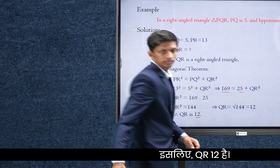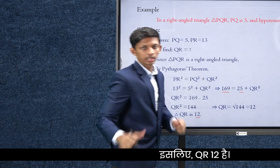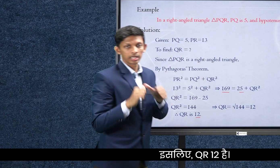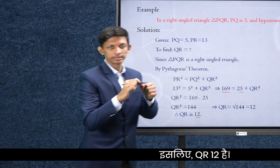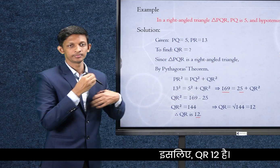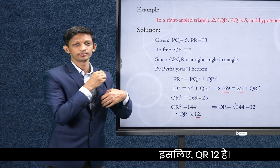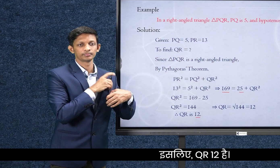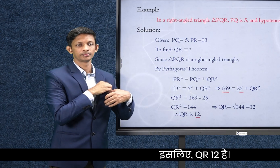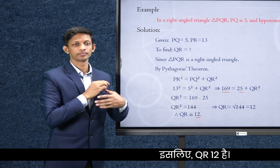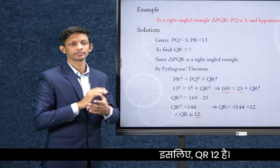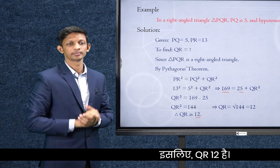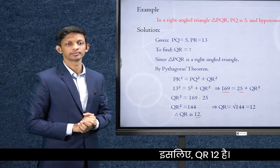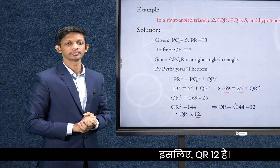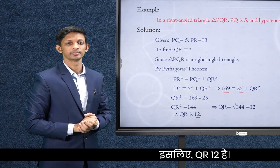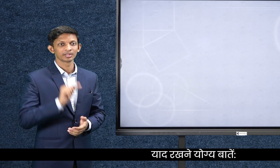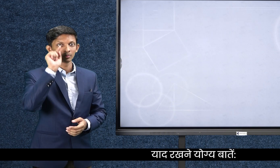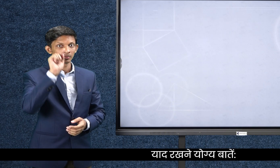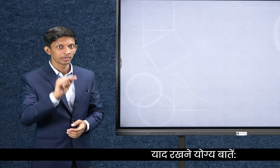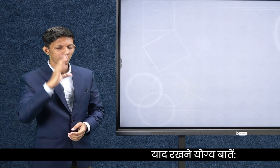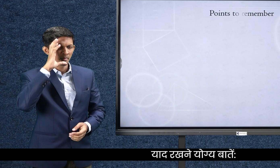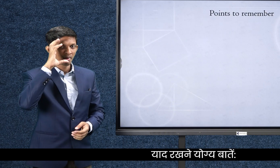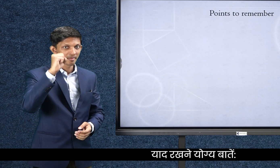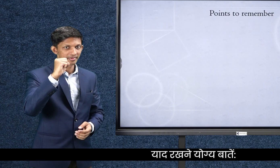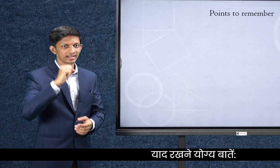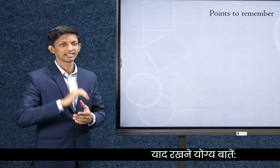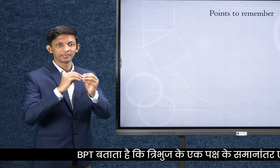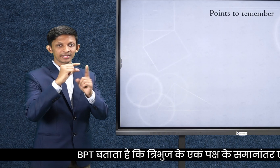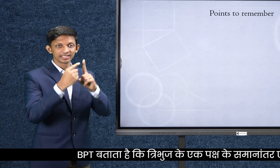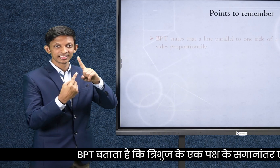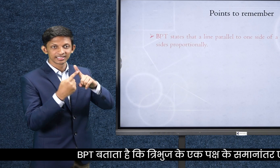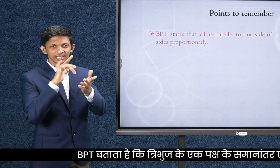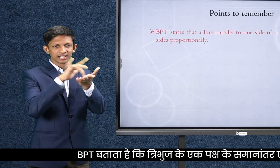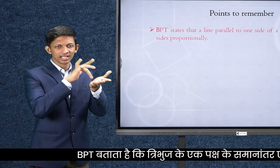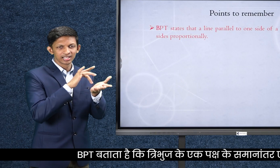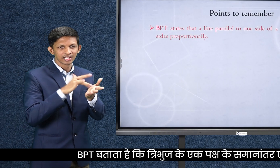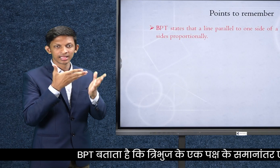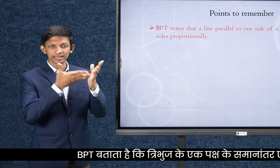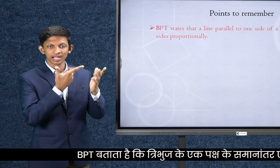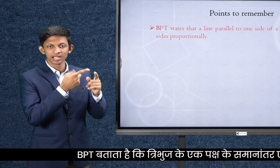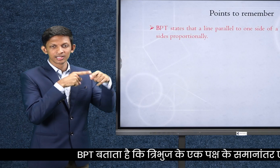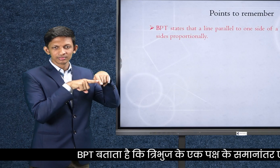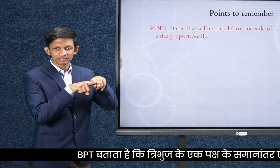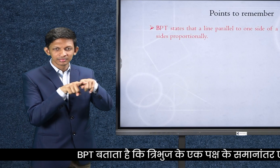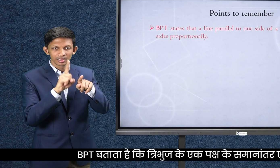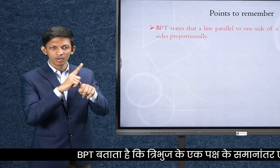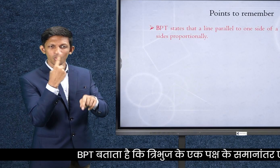इसलिए QR 12 है। याद रखने योग्य बातें। पॉइंट 1, बीपीटी बताते हैं कि त्रिभुज के एक पक्ष